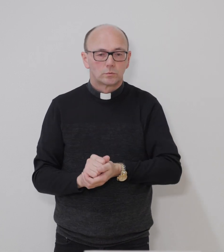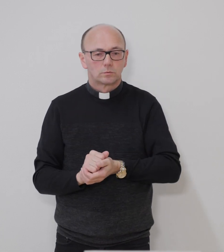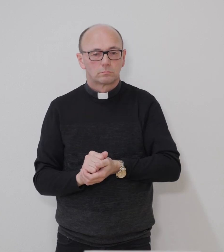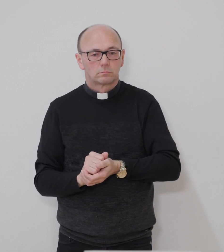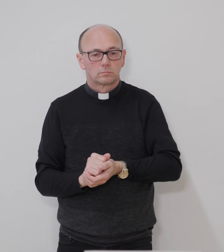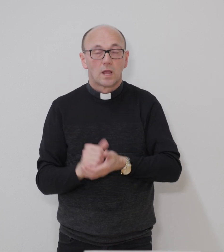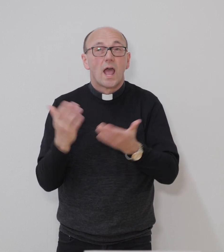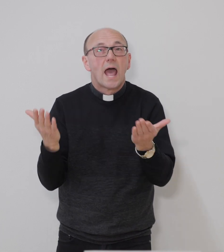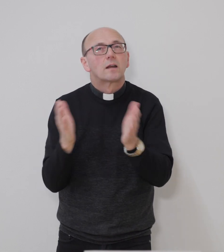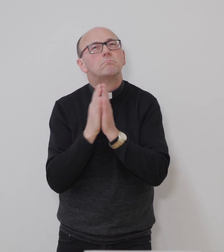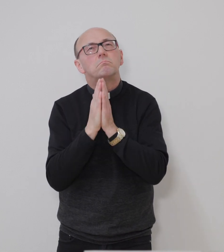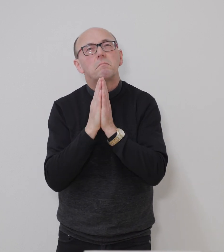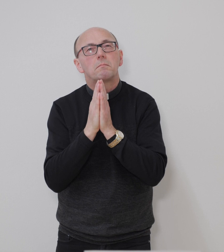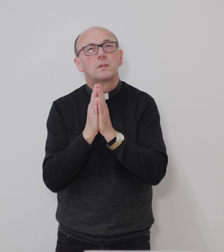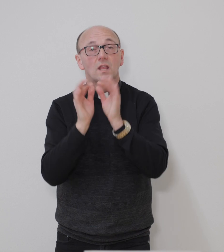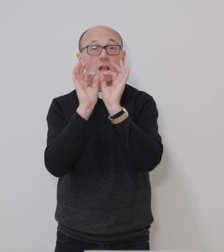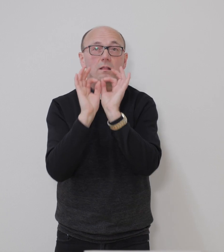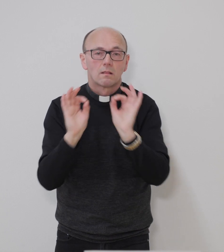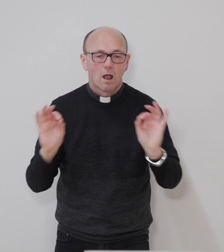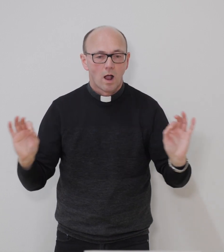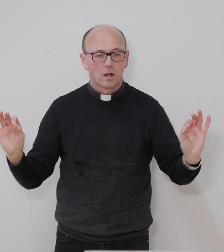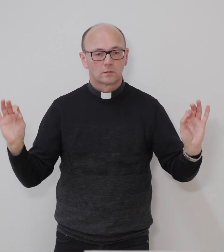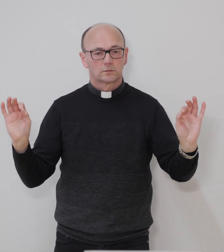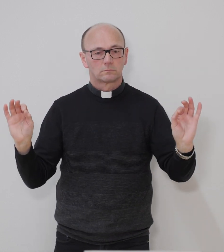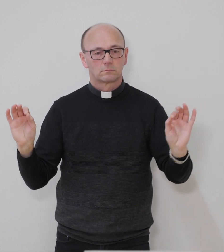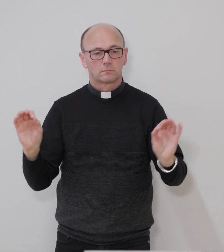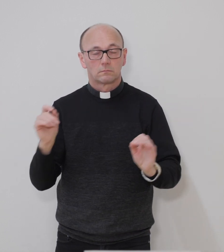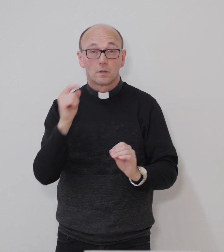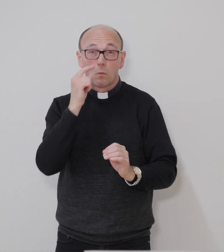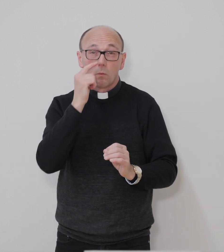Mit lauter Stimme schreie ich zum Herrn.